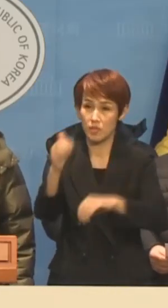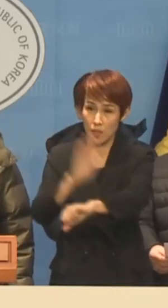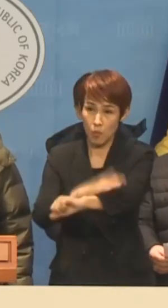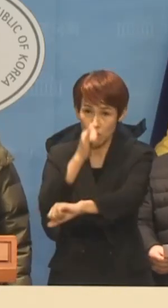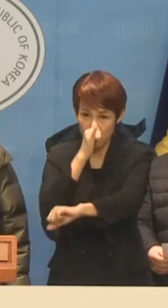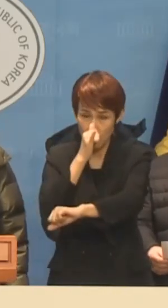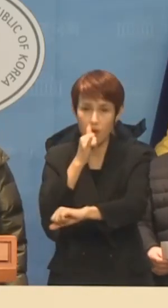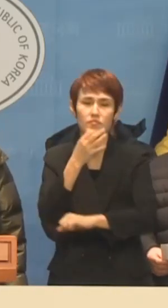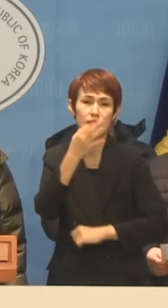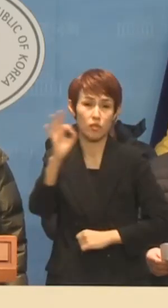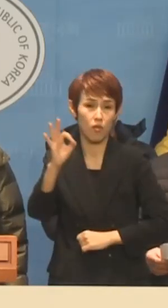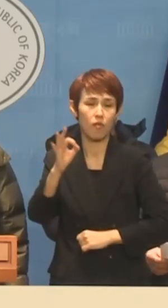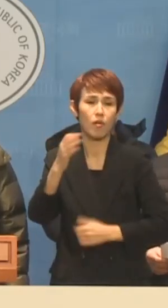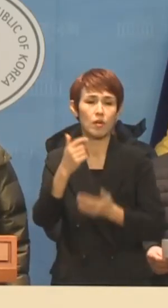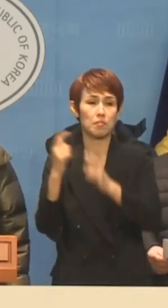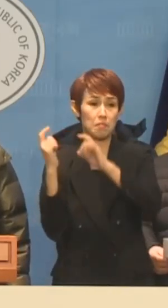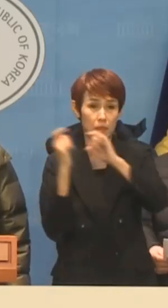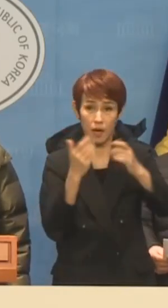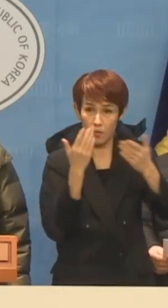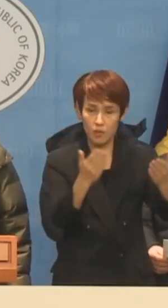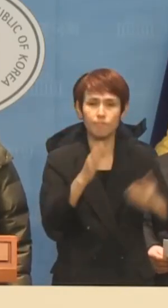큰 진전입니다.